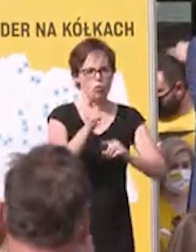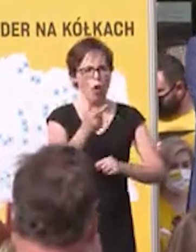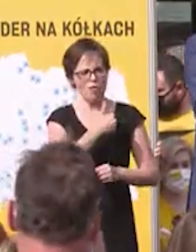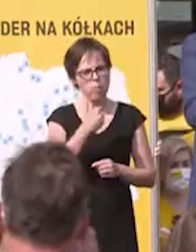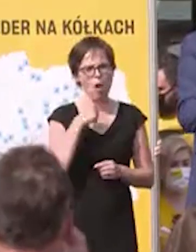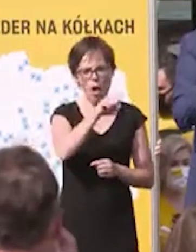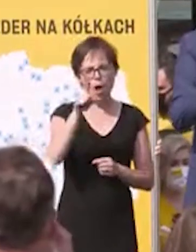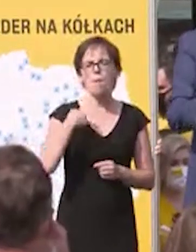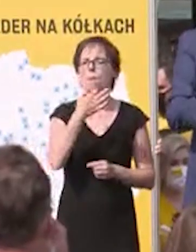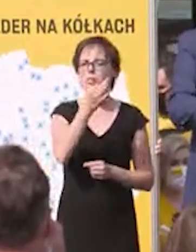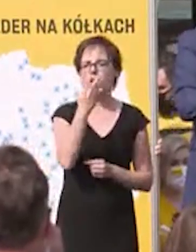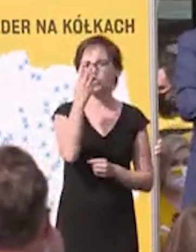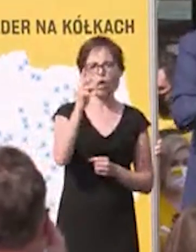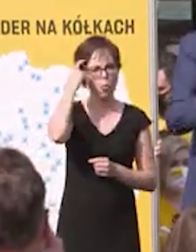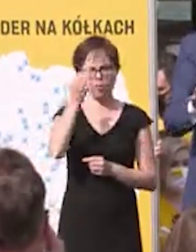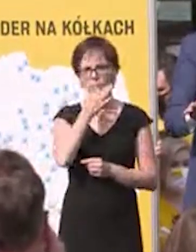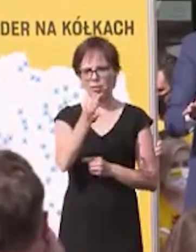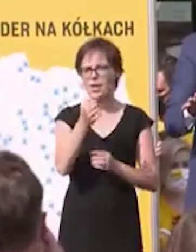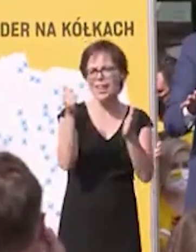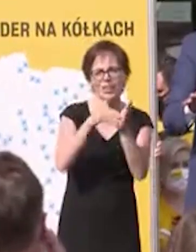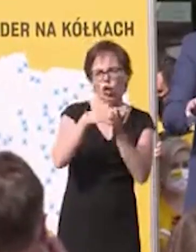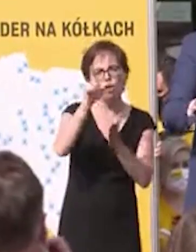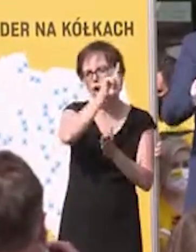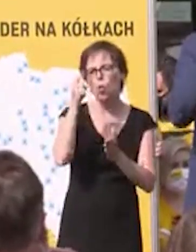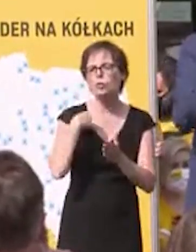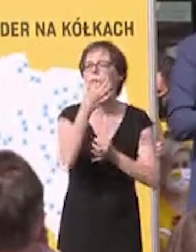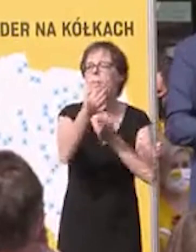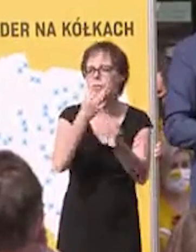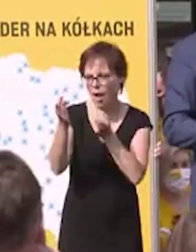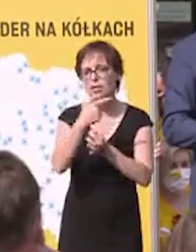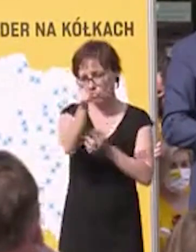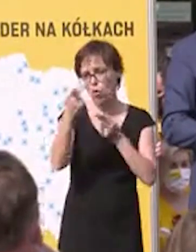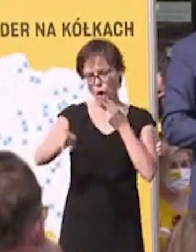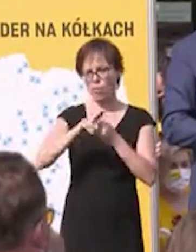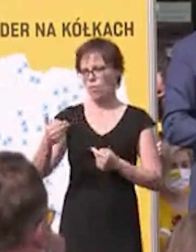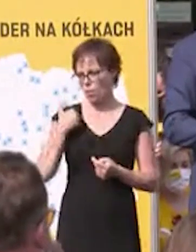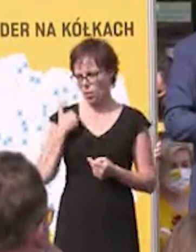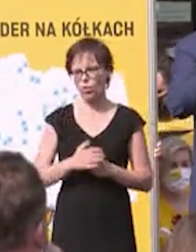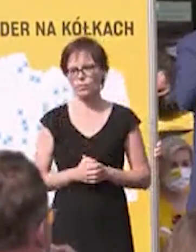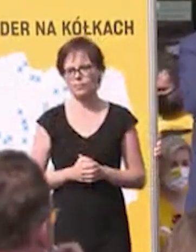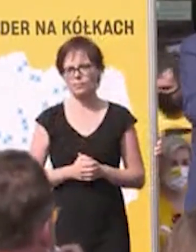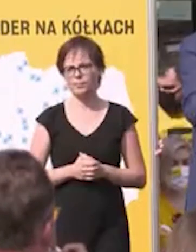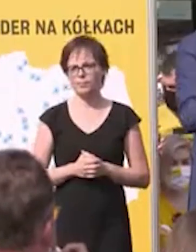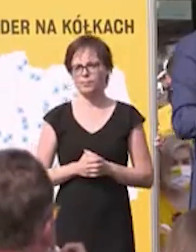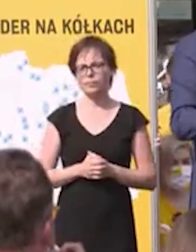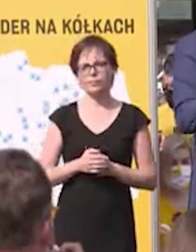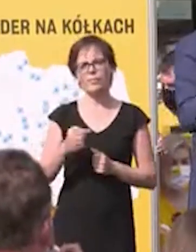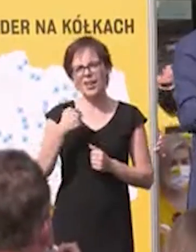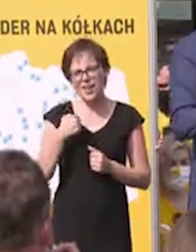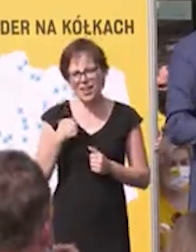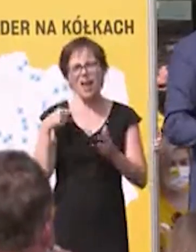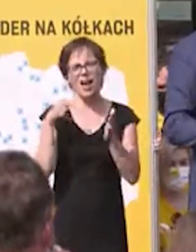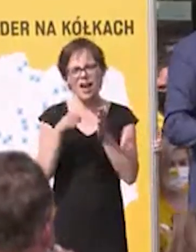zadaliśmy 4 podstawowe pytania tysiącom z was. Odpowiedzieliście na nie. I ja wziąłem to pod